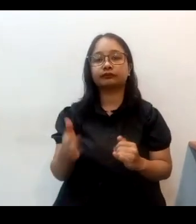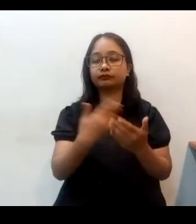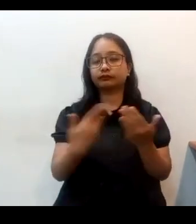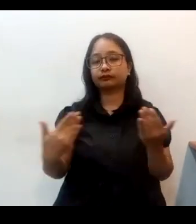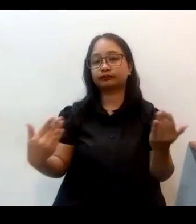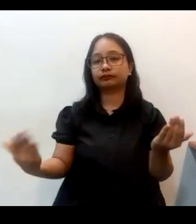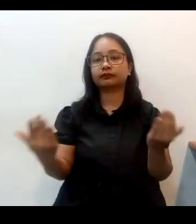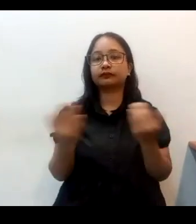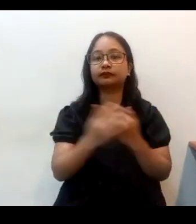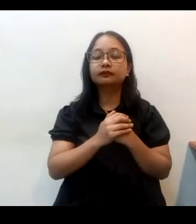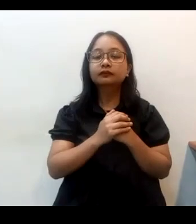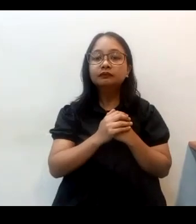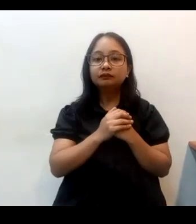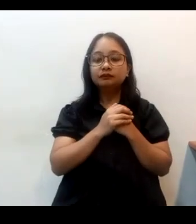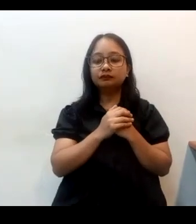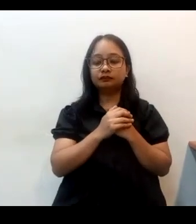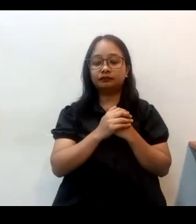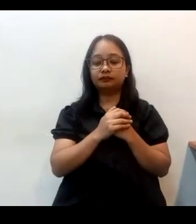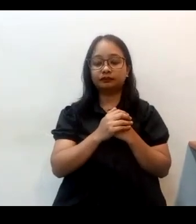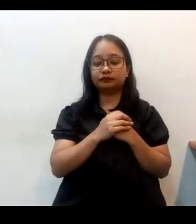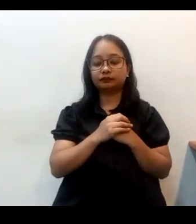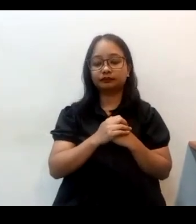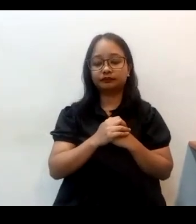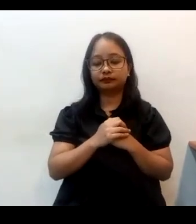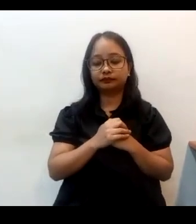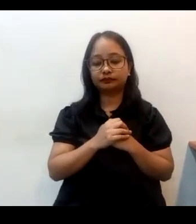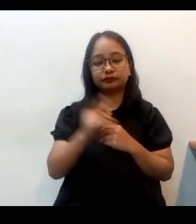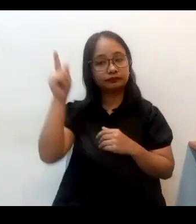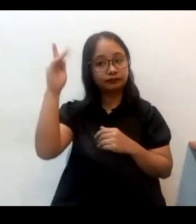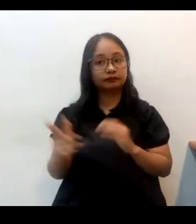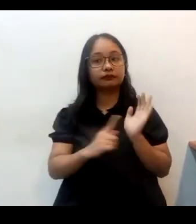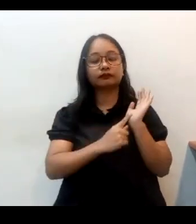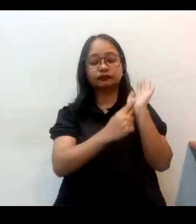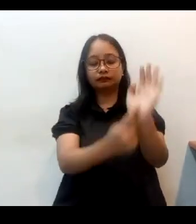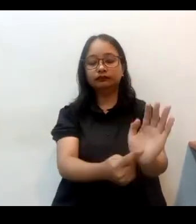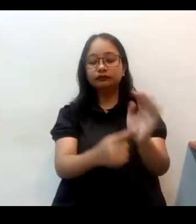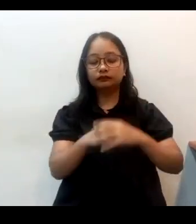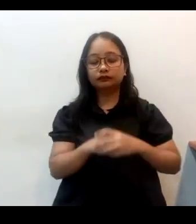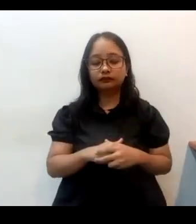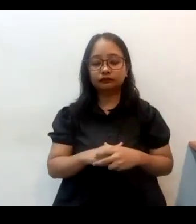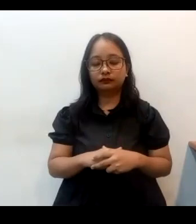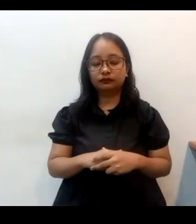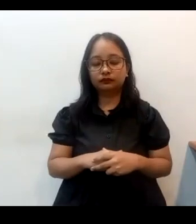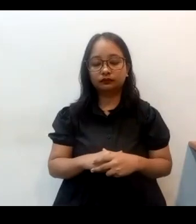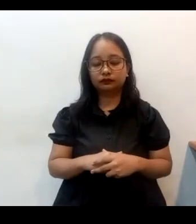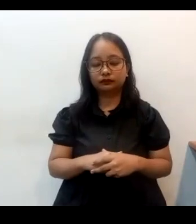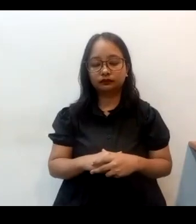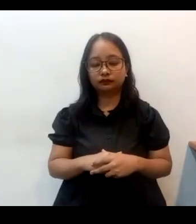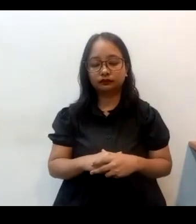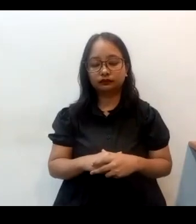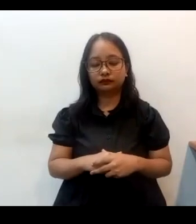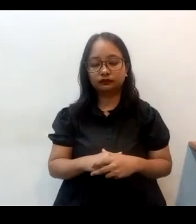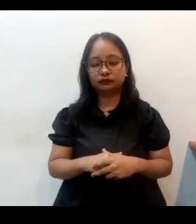human history. Kaya pinakita po ng Diyos kay Juan yung kasaysayan po ng tao noon, yung nung nakaraan, ngayon hanggang